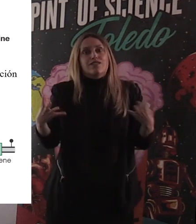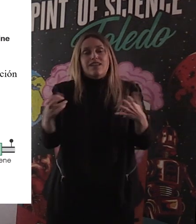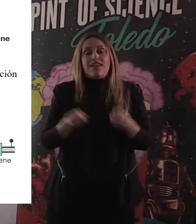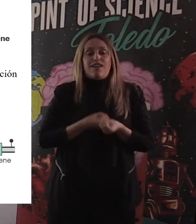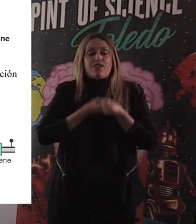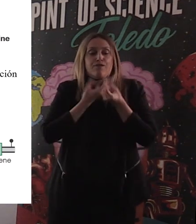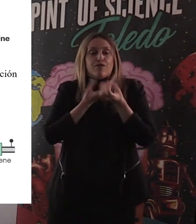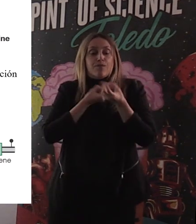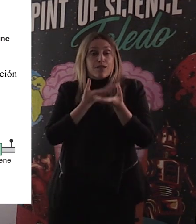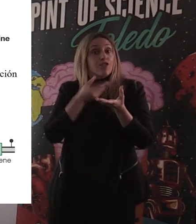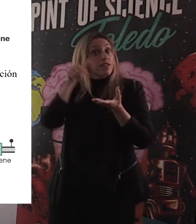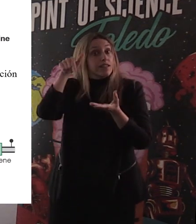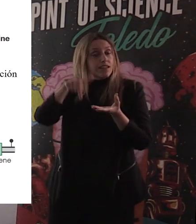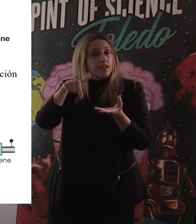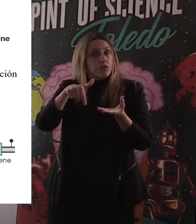información en esto